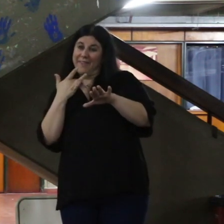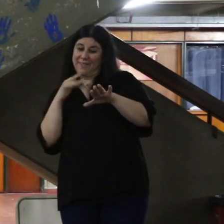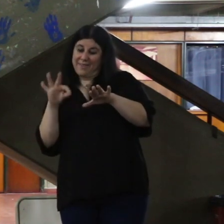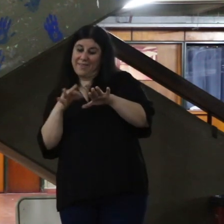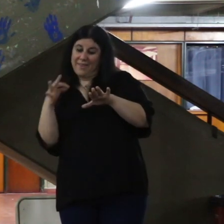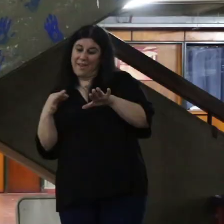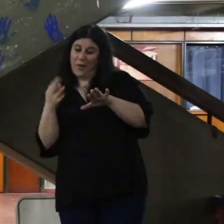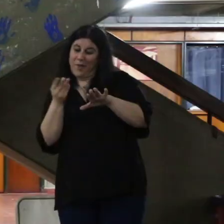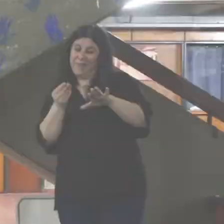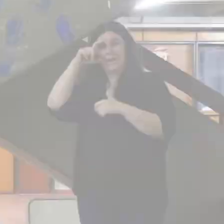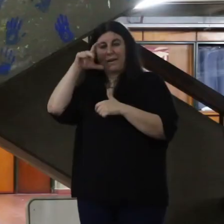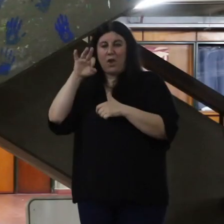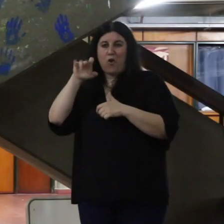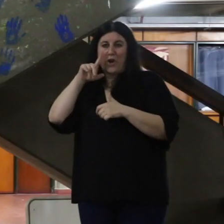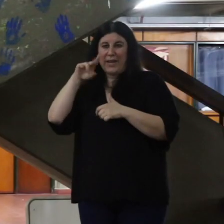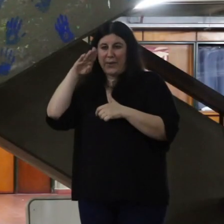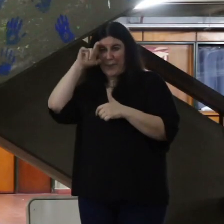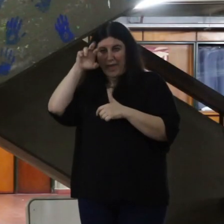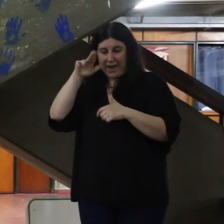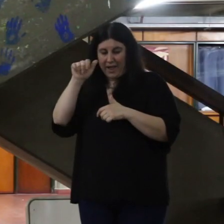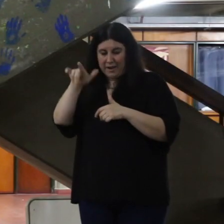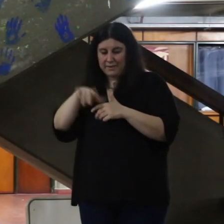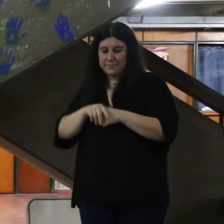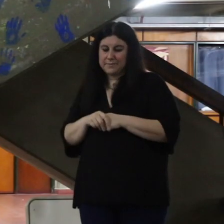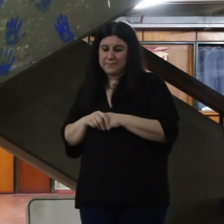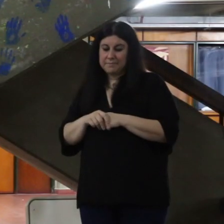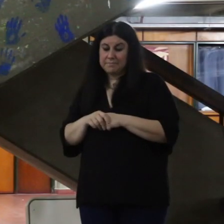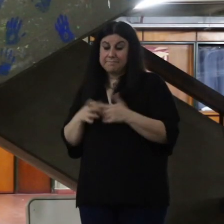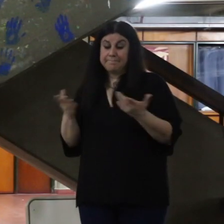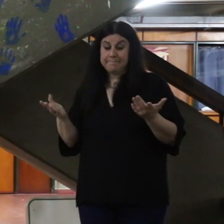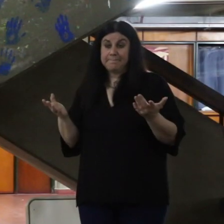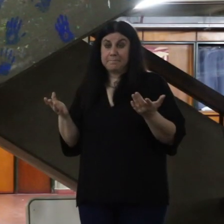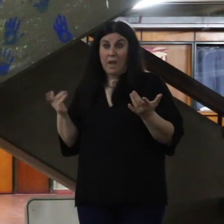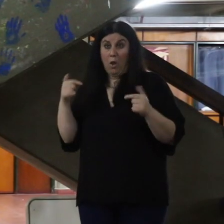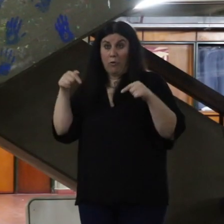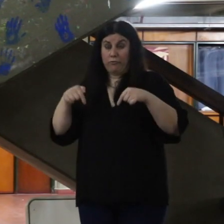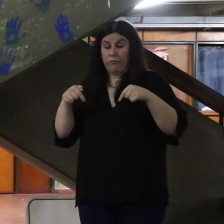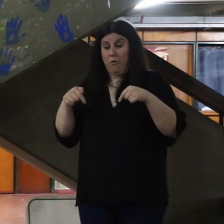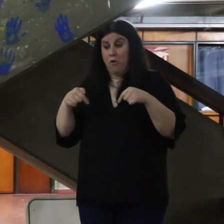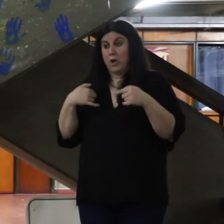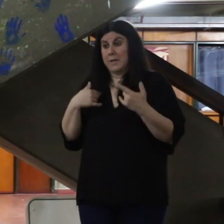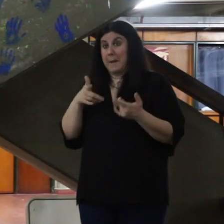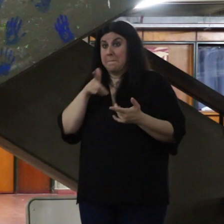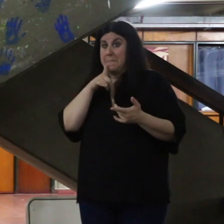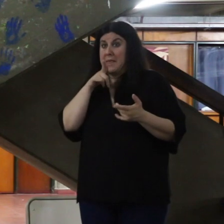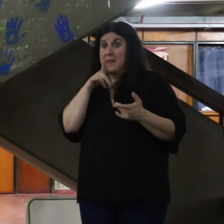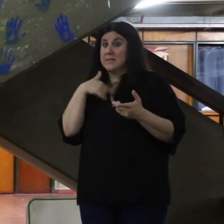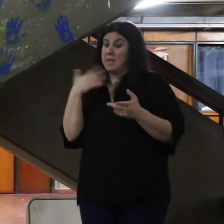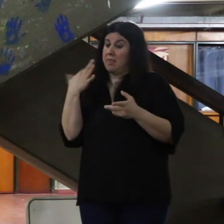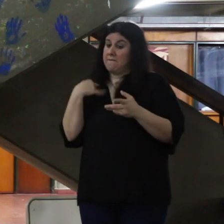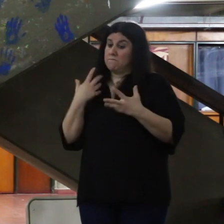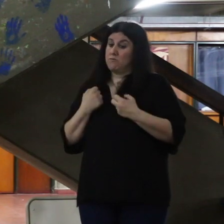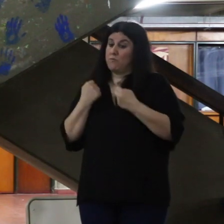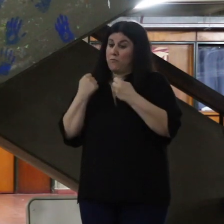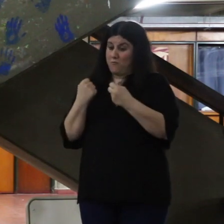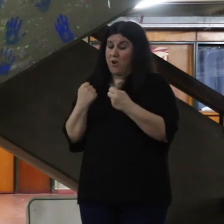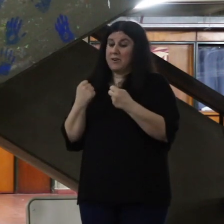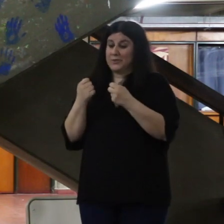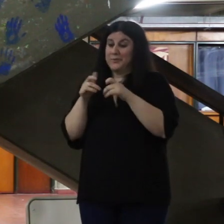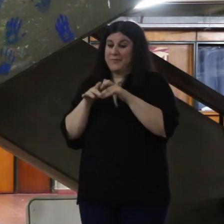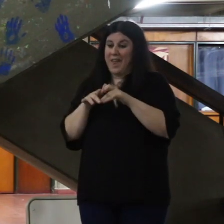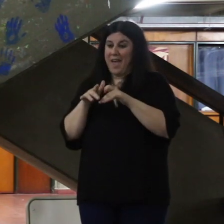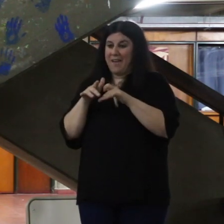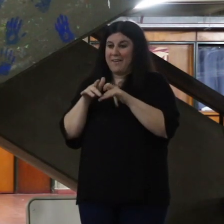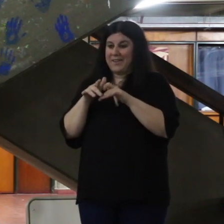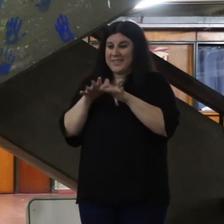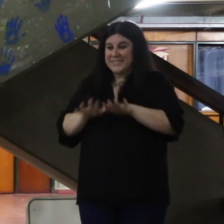momento sobre el pespunte. Pero yo creo que hoy, ¿sí? Todas esa